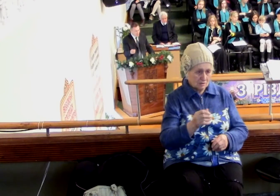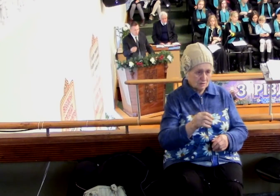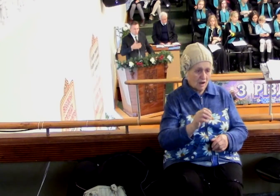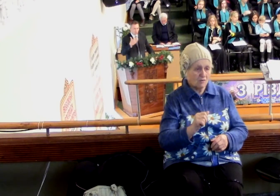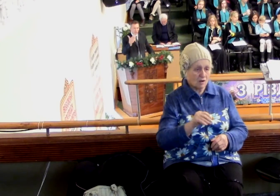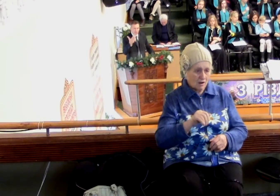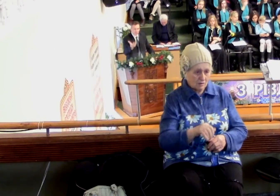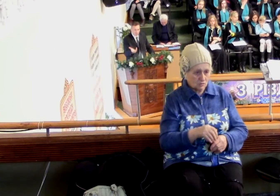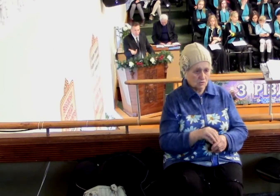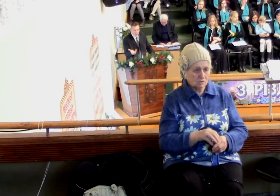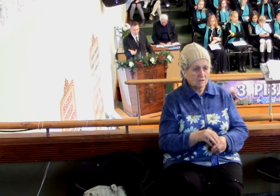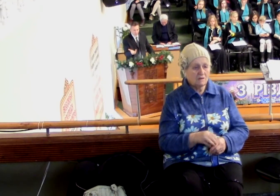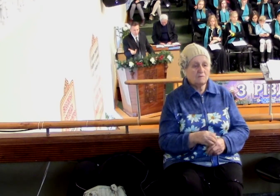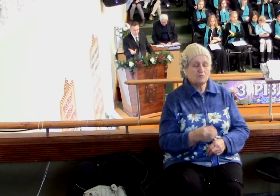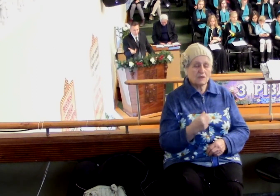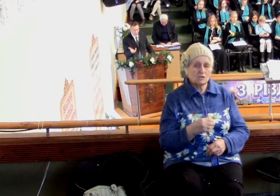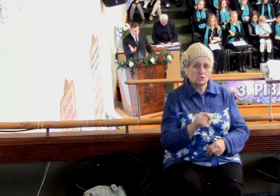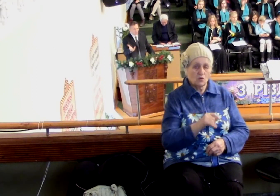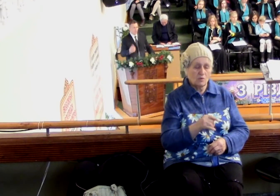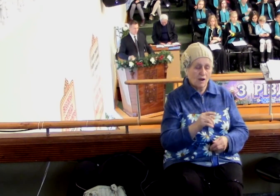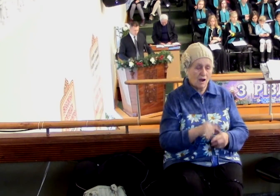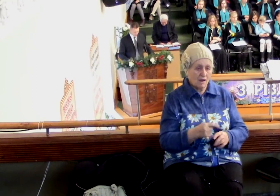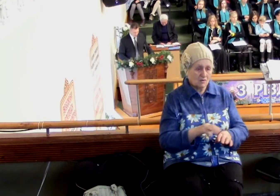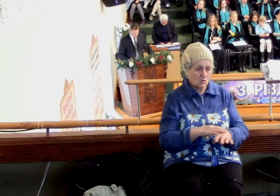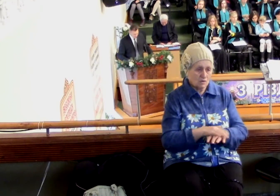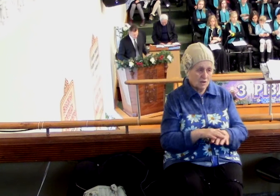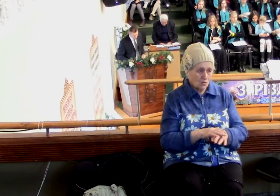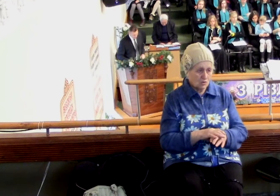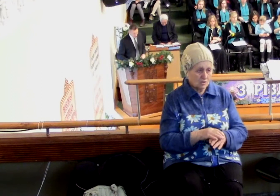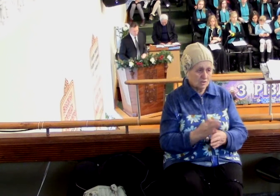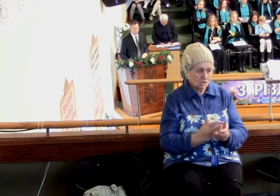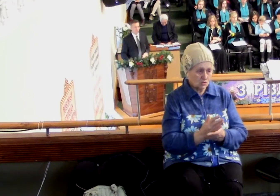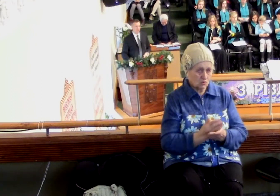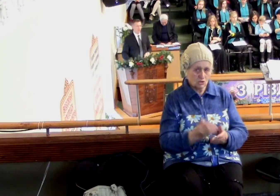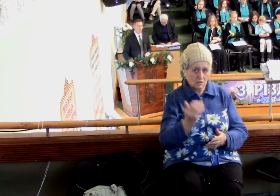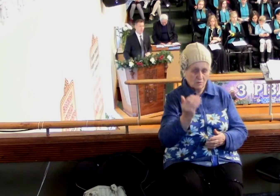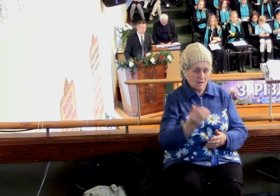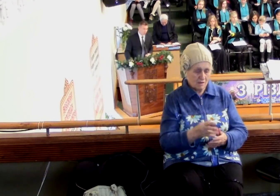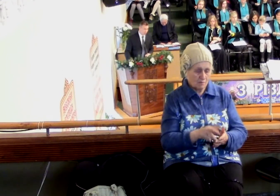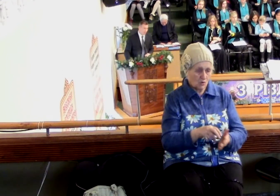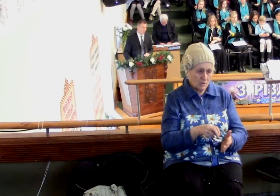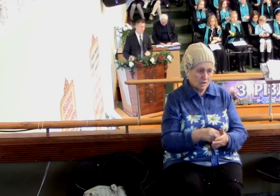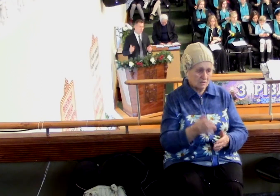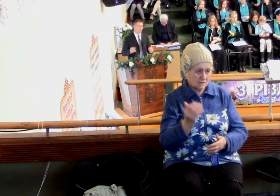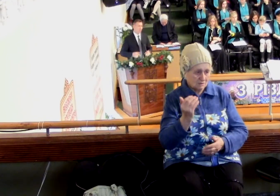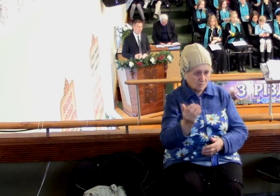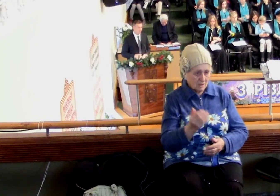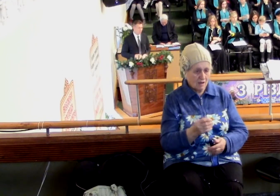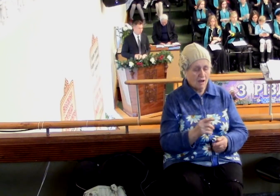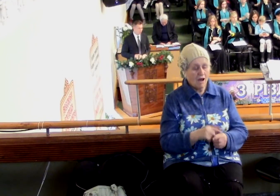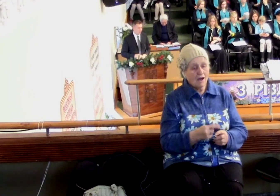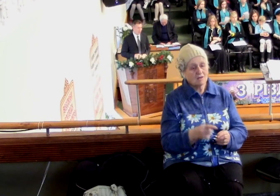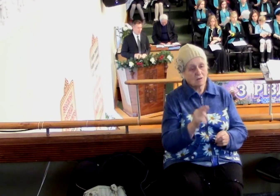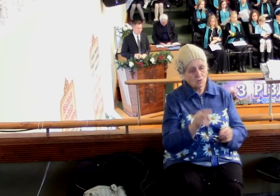поклонением мне, служением мне. Это была весть для Моисея. Это был тот же самый